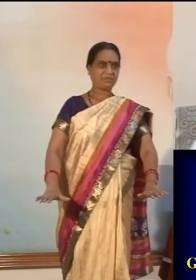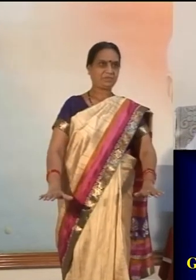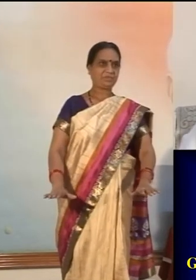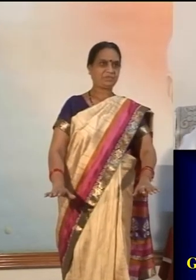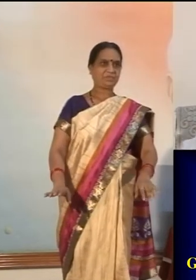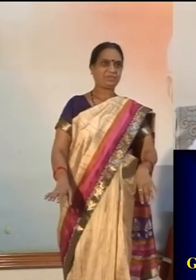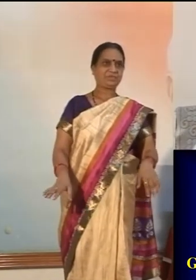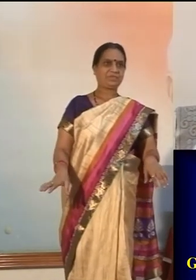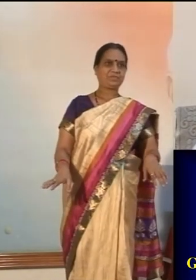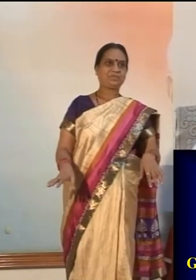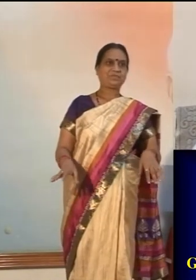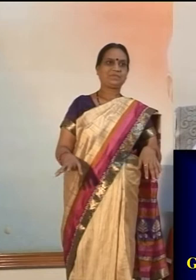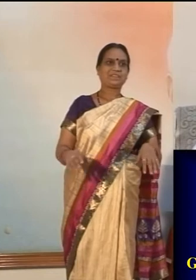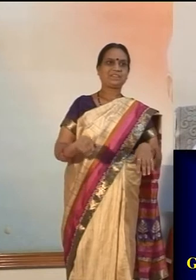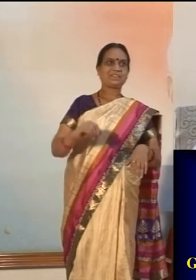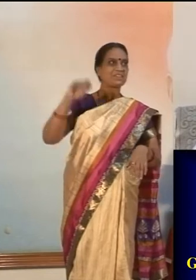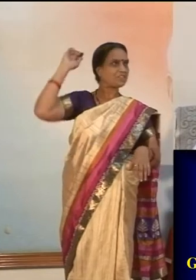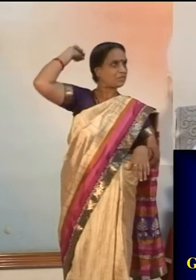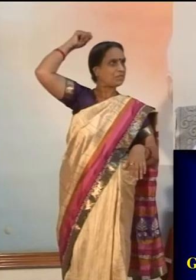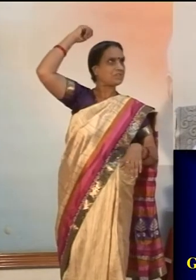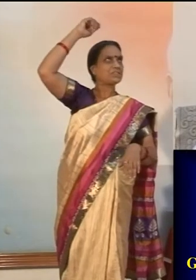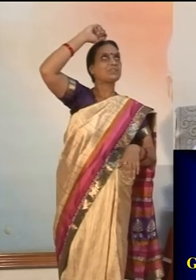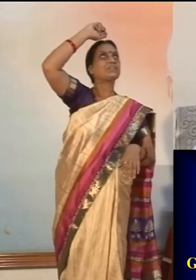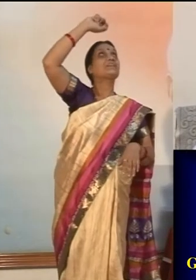पंडित जी मंदिर के छत पर जाकर बैठ गए।